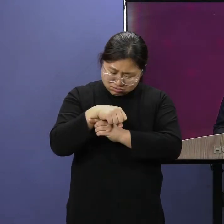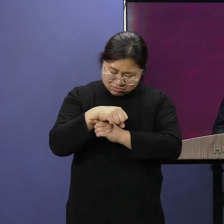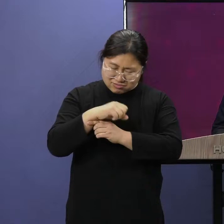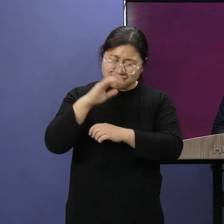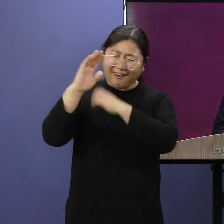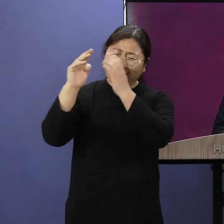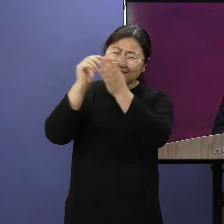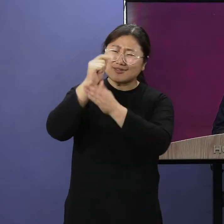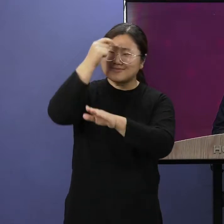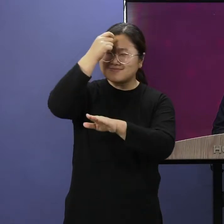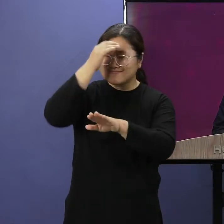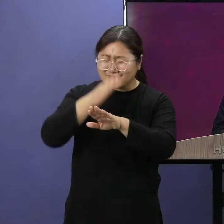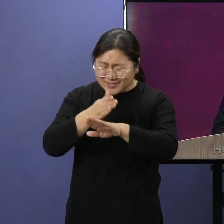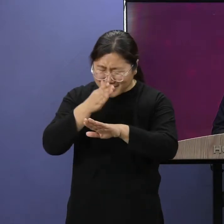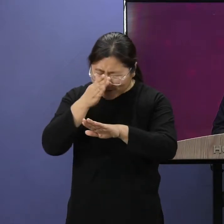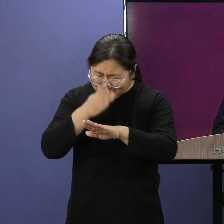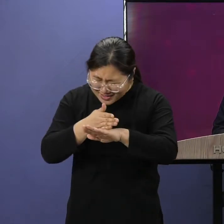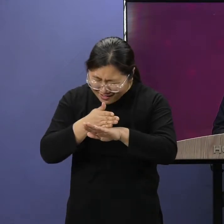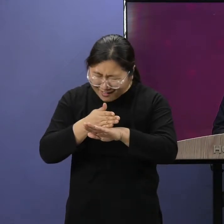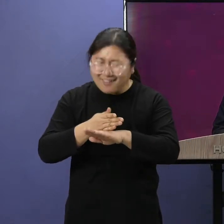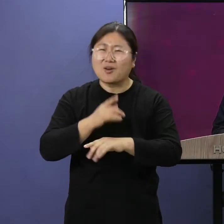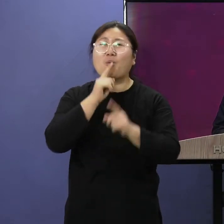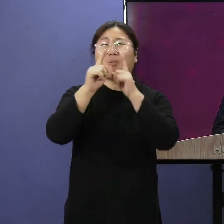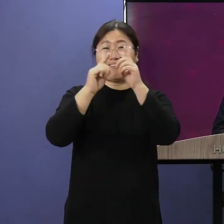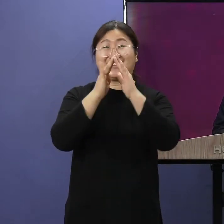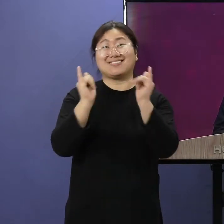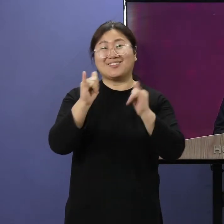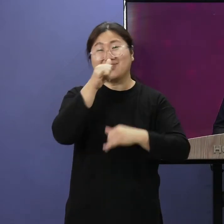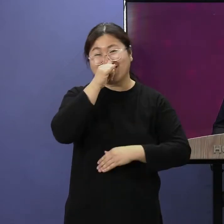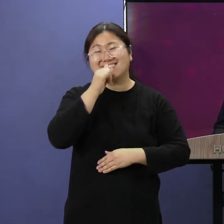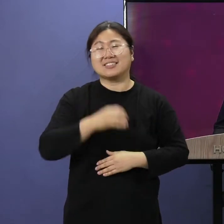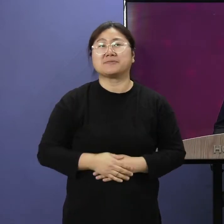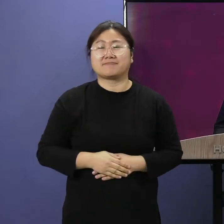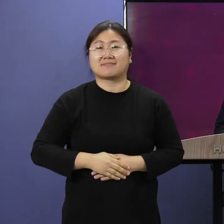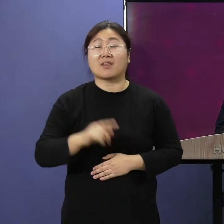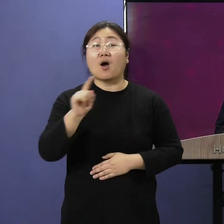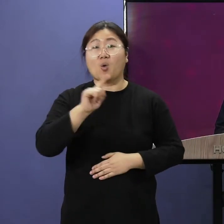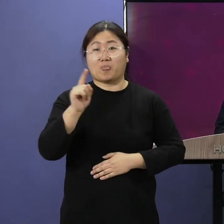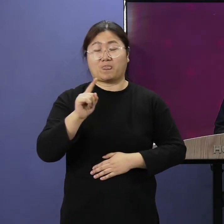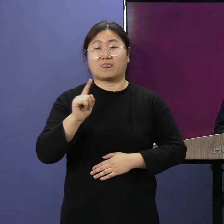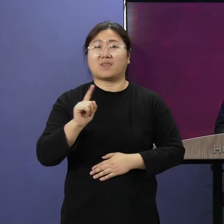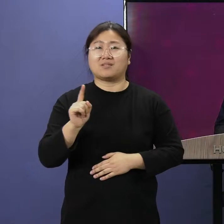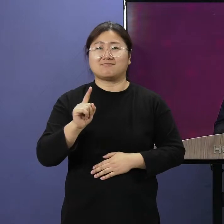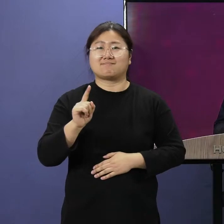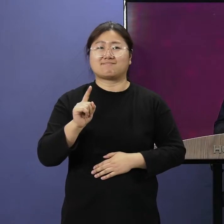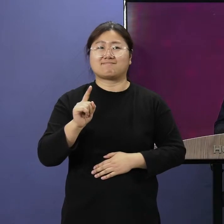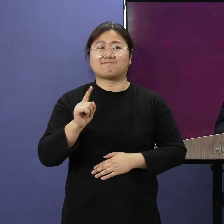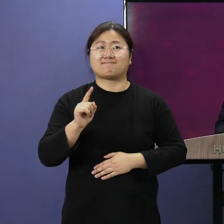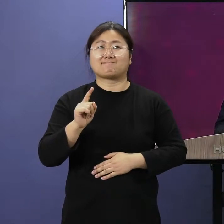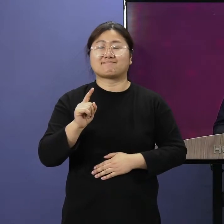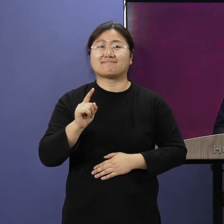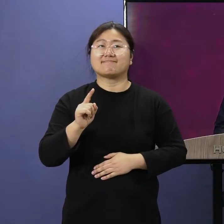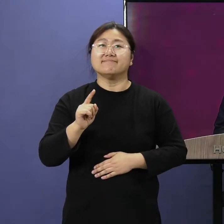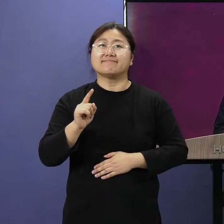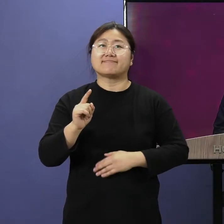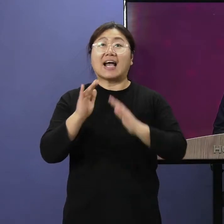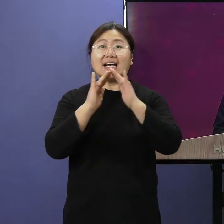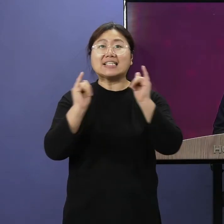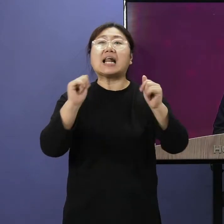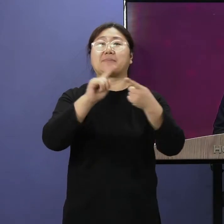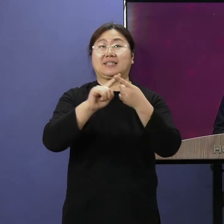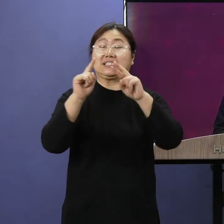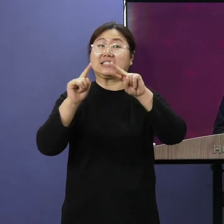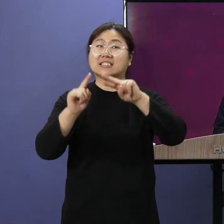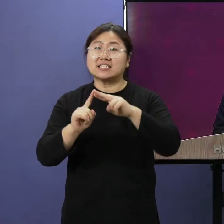라고 말하는 분도 계실 것입니다. 어떠한 평가든 이제 우리는 그 평가를 발판 삼아